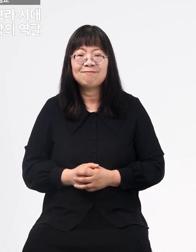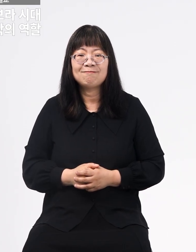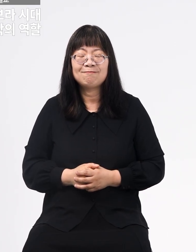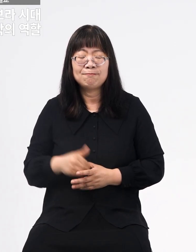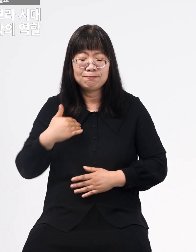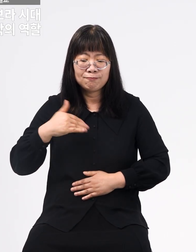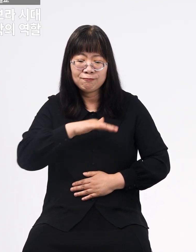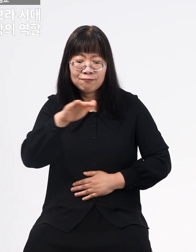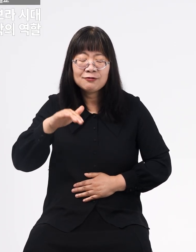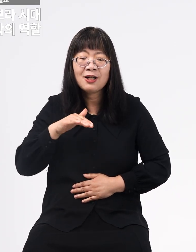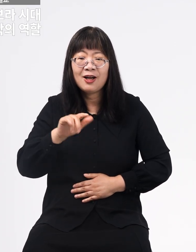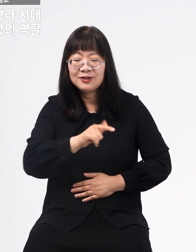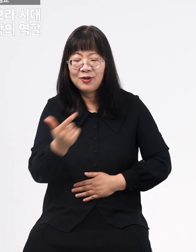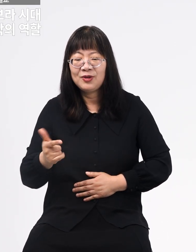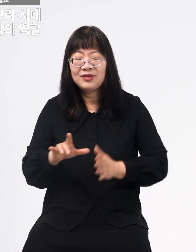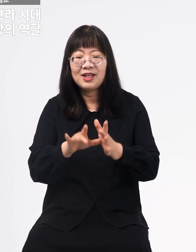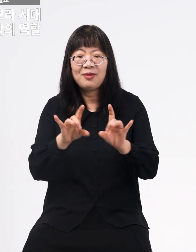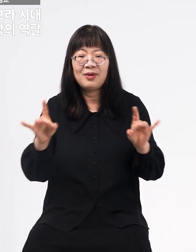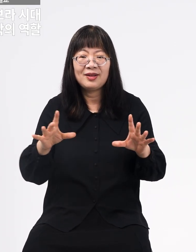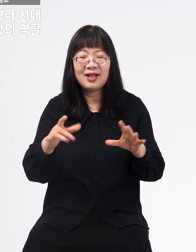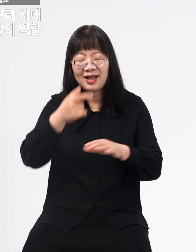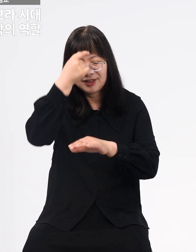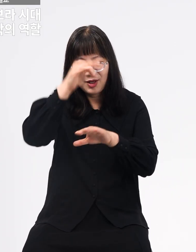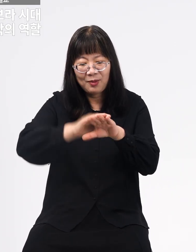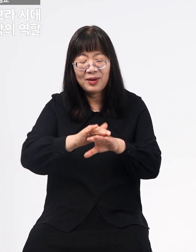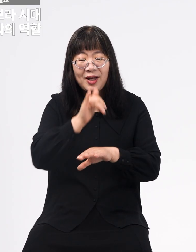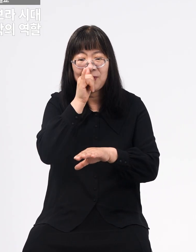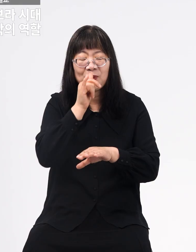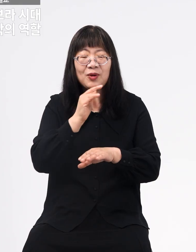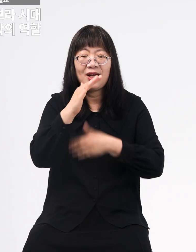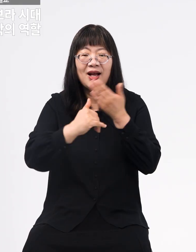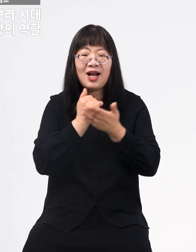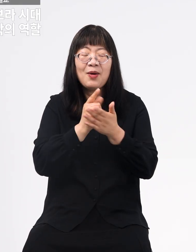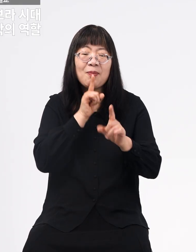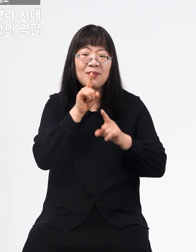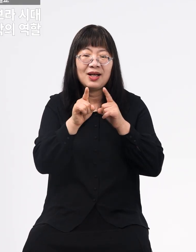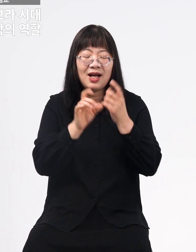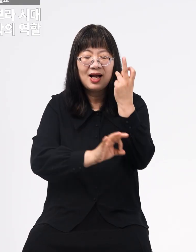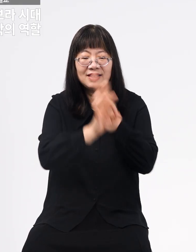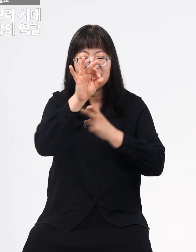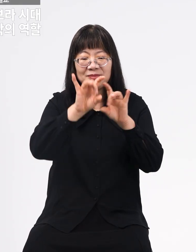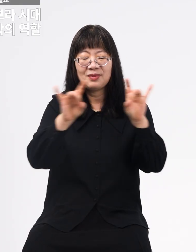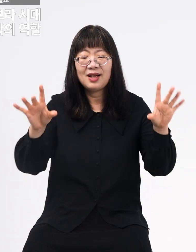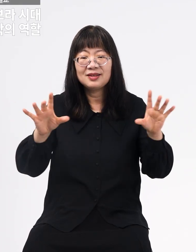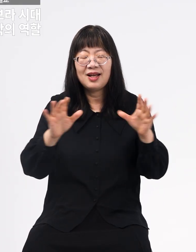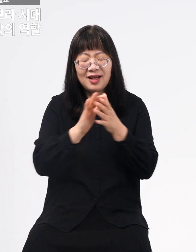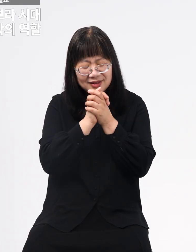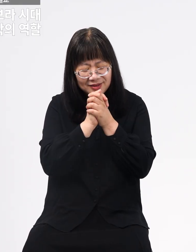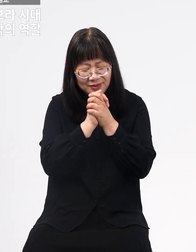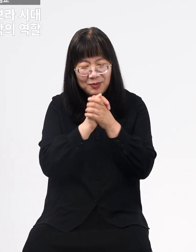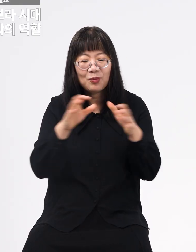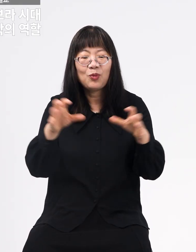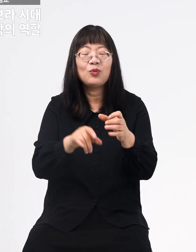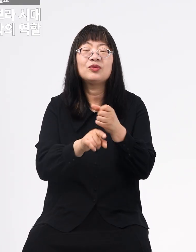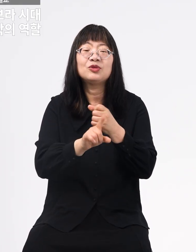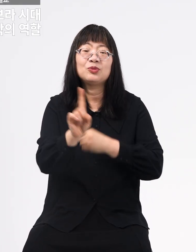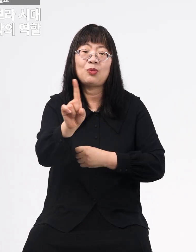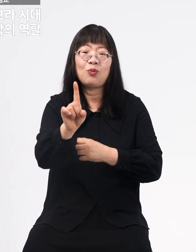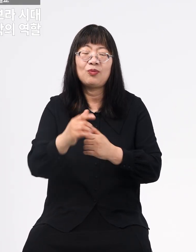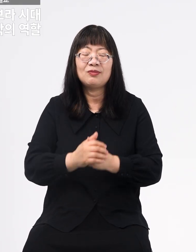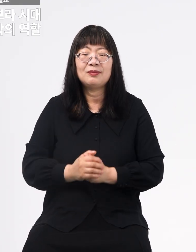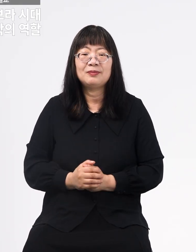왜 우리가 저녁마다 집회를 하고 말씀을 아침마다 경건회를 하고 합니까?